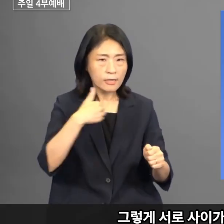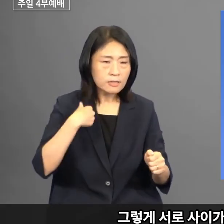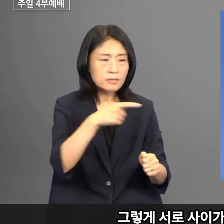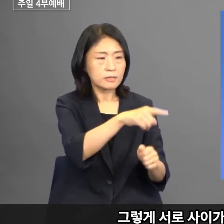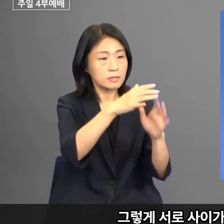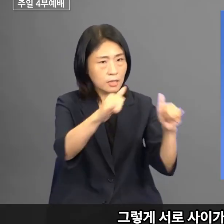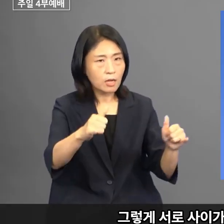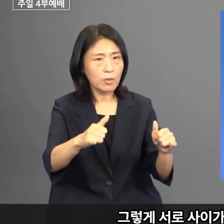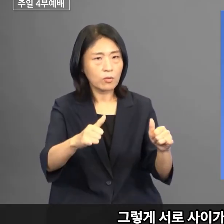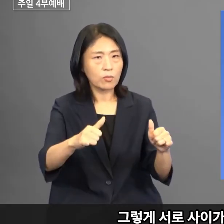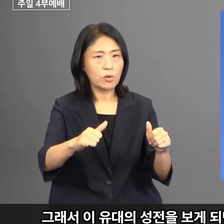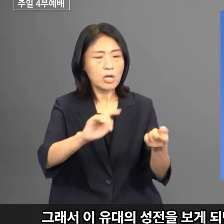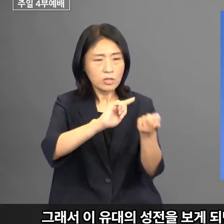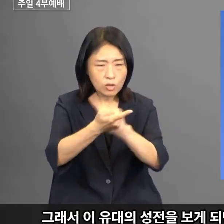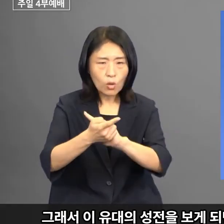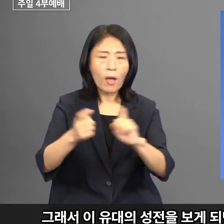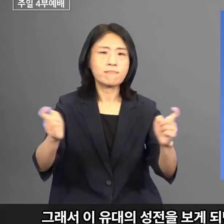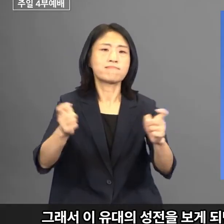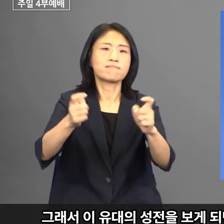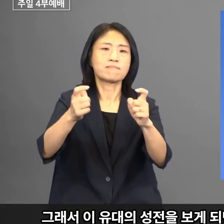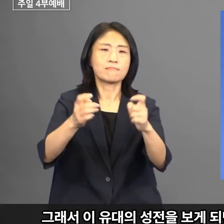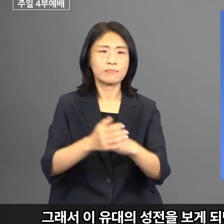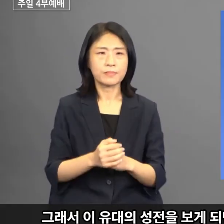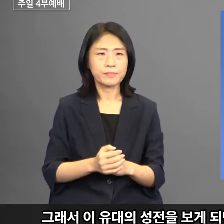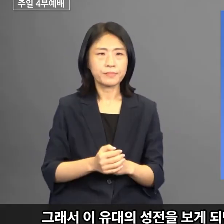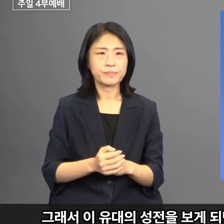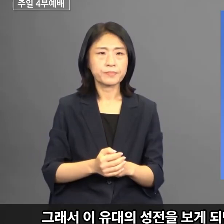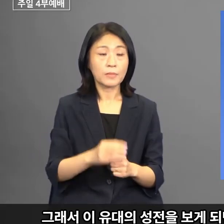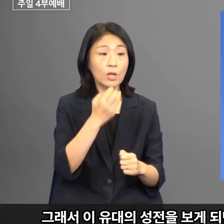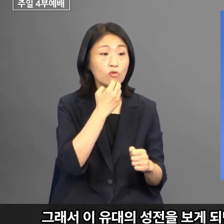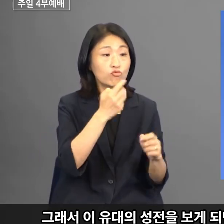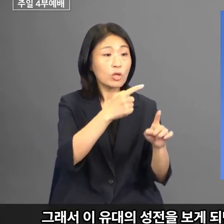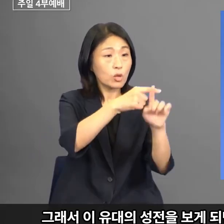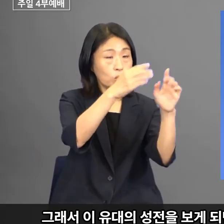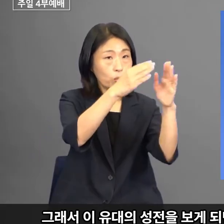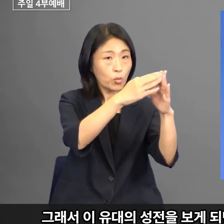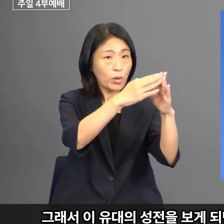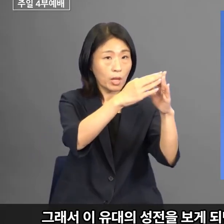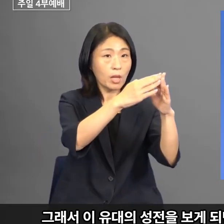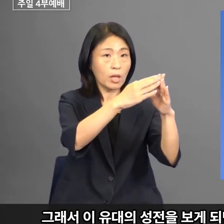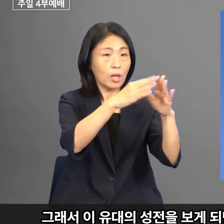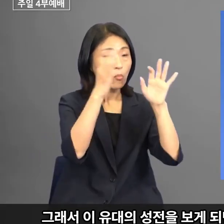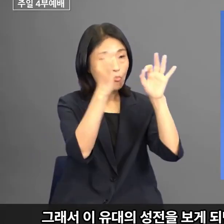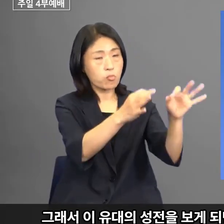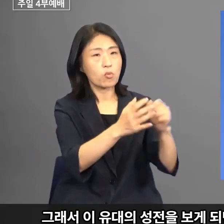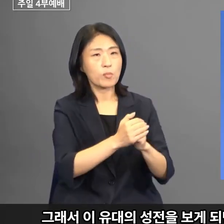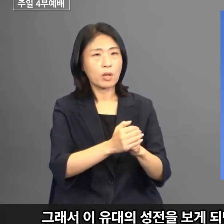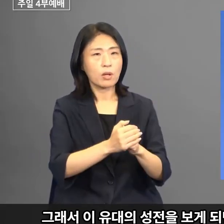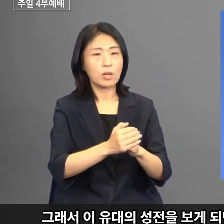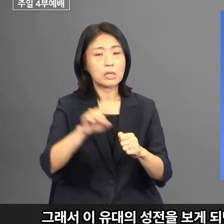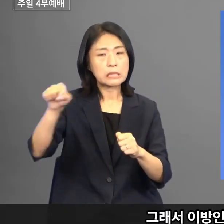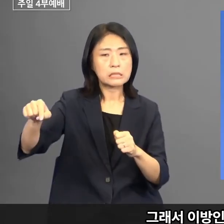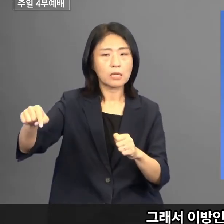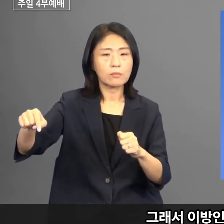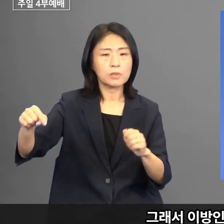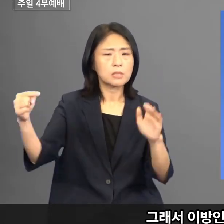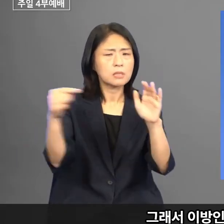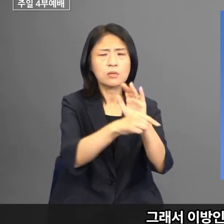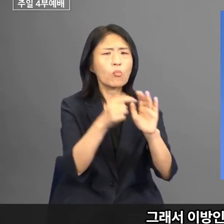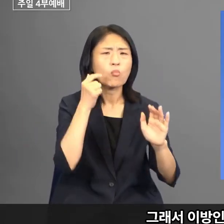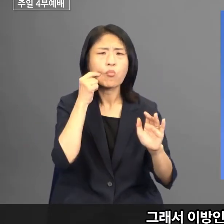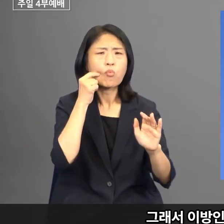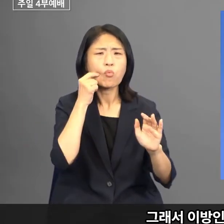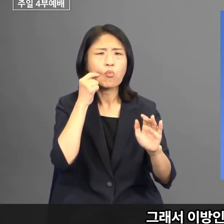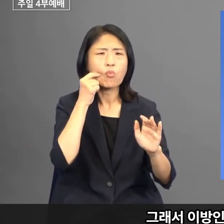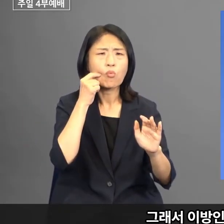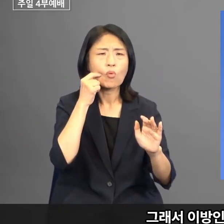좋지 않았다는 거예요. 그래서 이 유대의 성전을 보게 되면 성전에 여러분, 이방인들은 못 들어갑니다. 그래서 이방인의